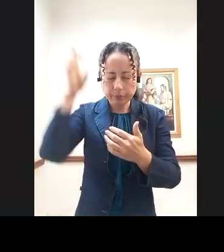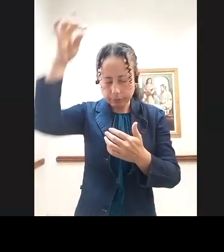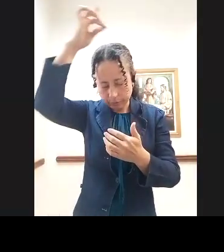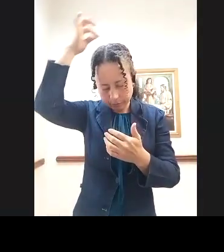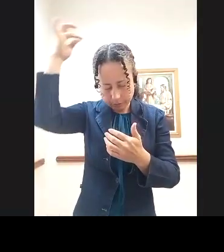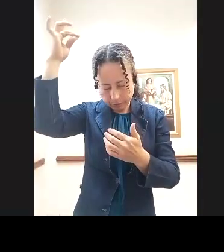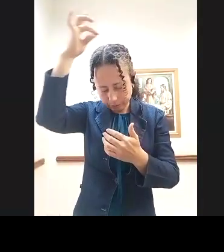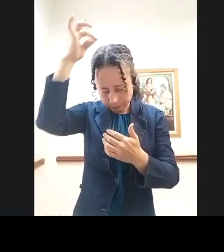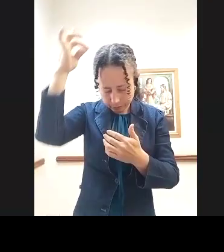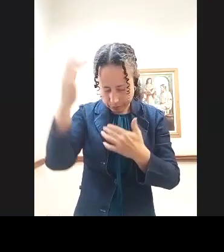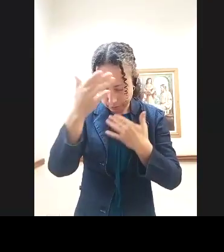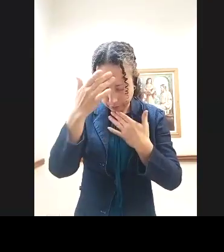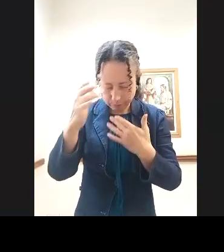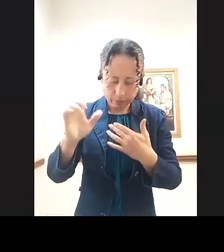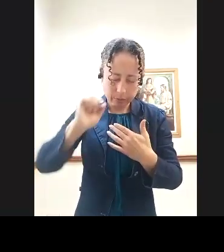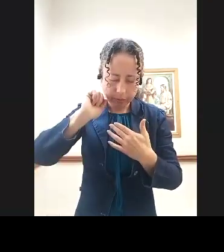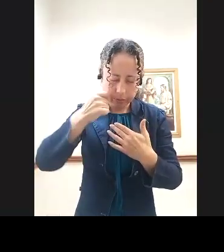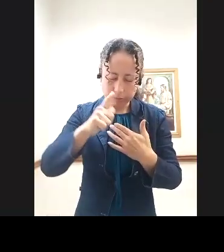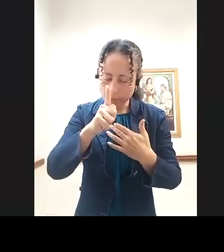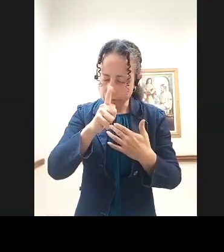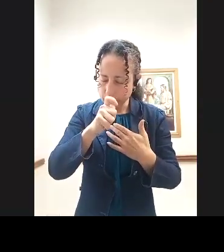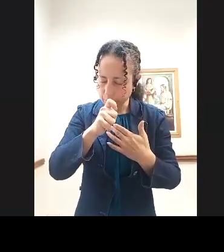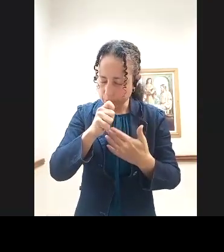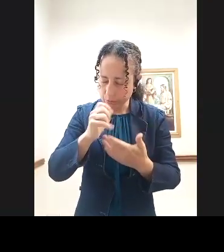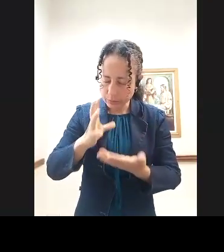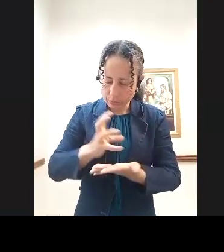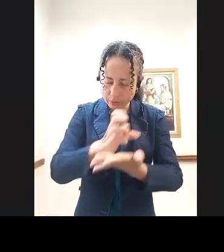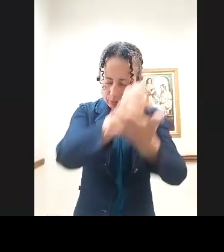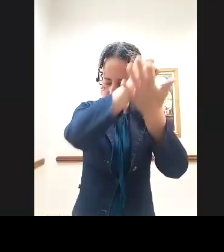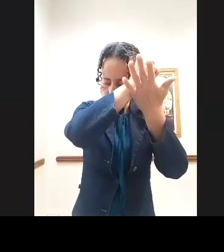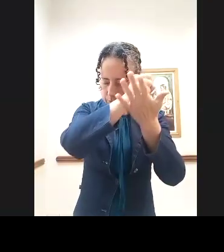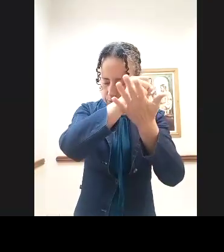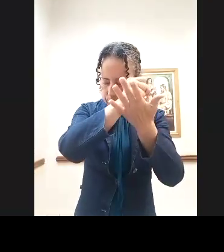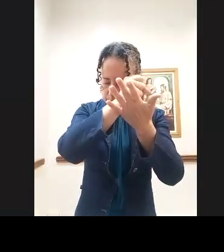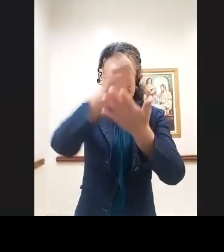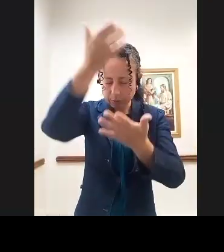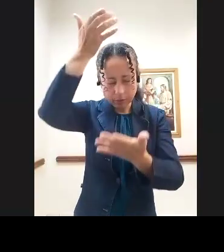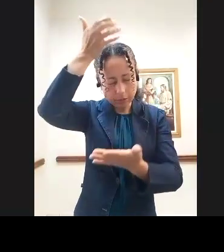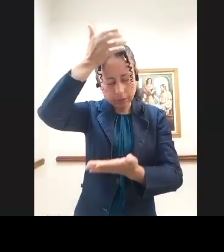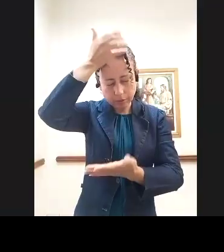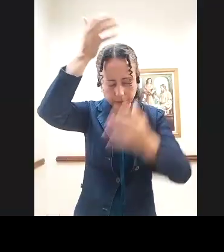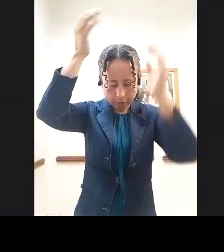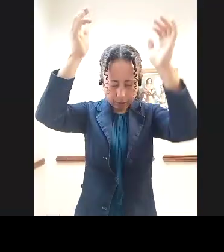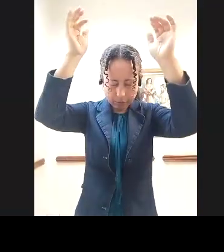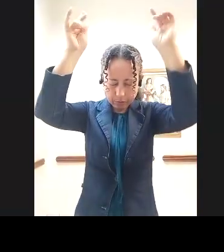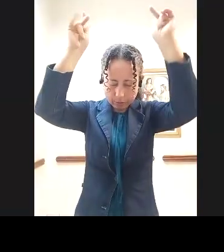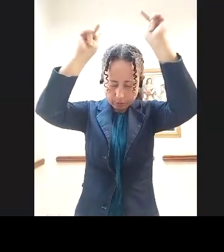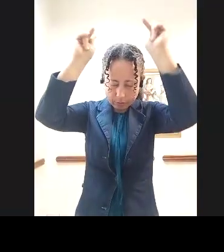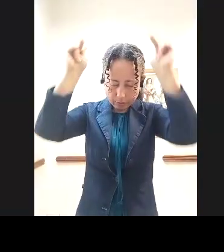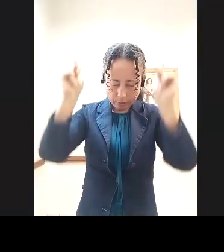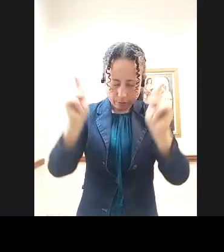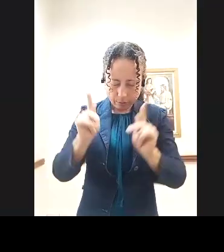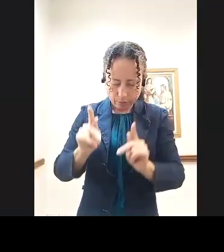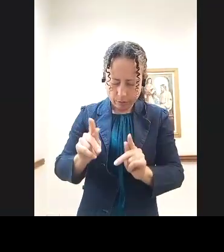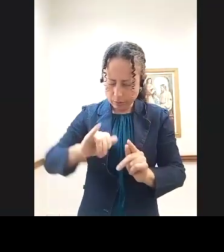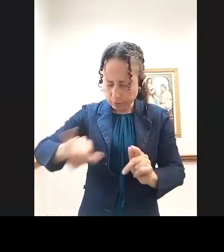pelo sacramento, por nosso Salvador, nosso princípio de paz, muito gratas por a oportunidade de estar nesta